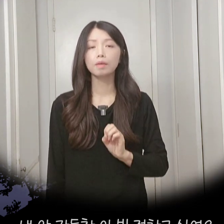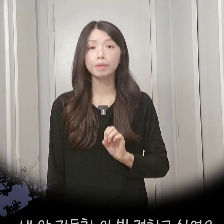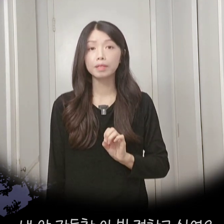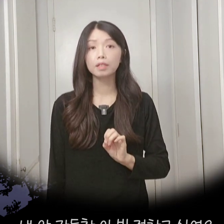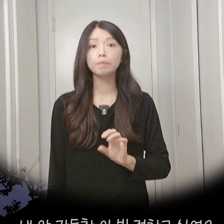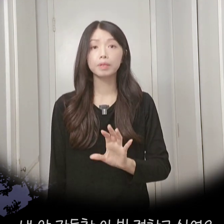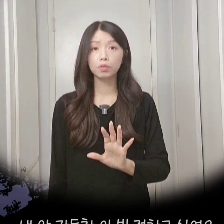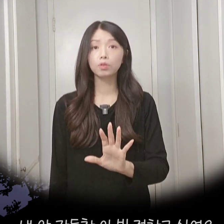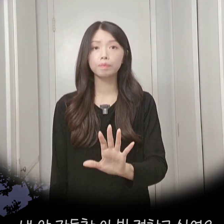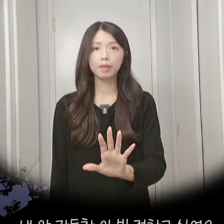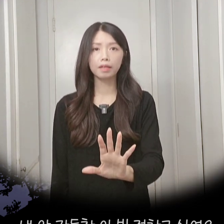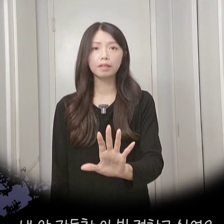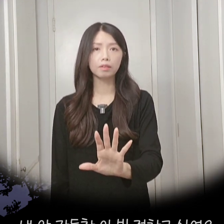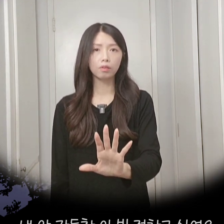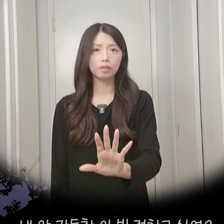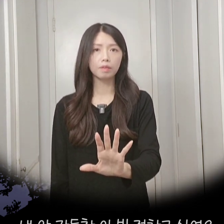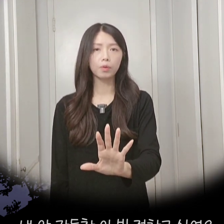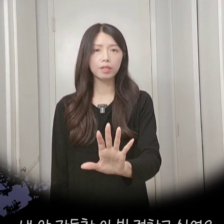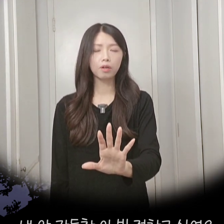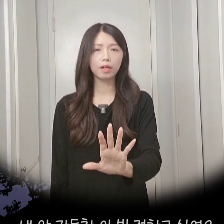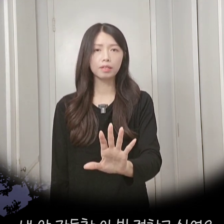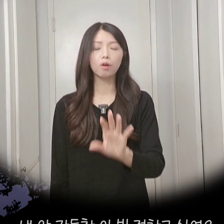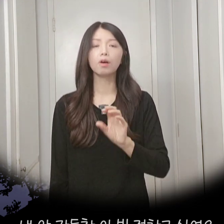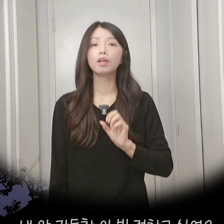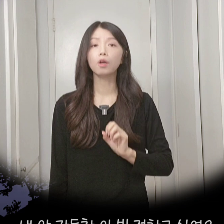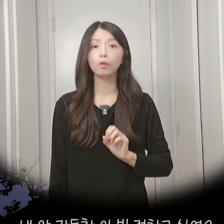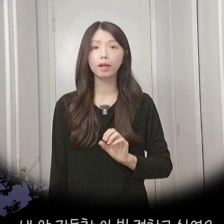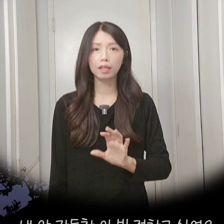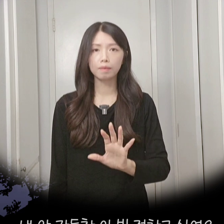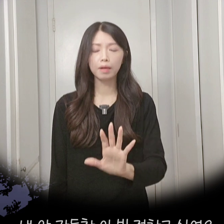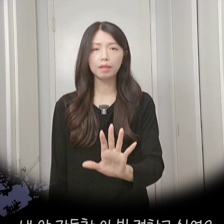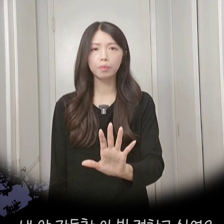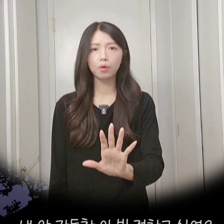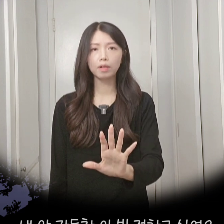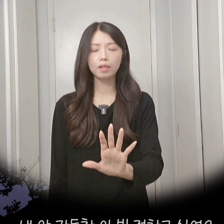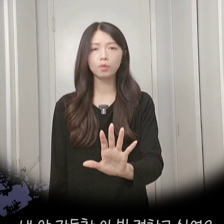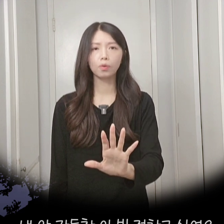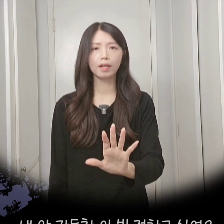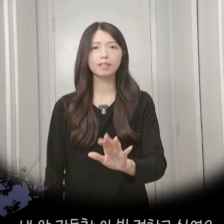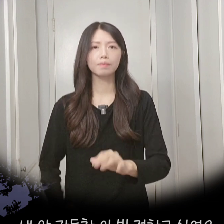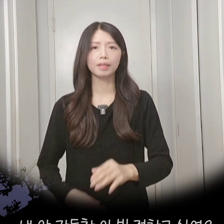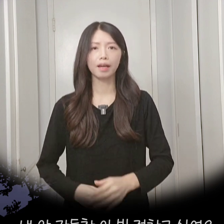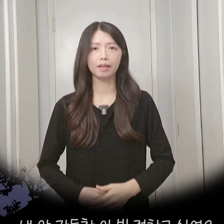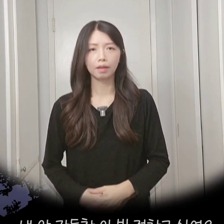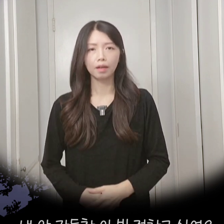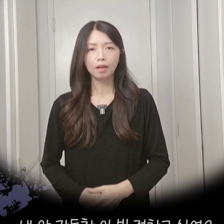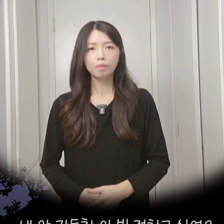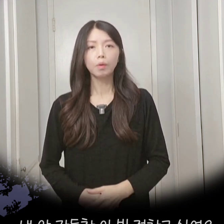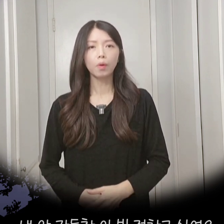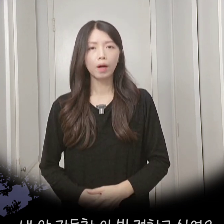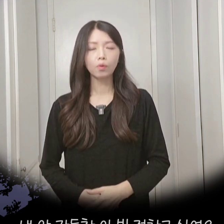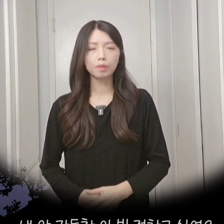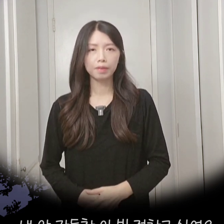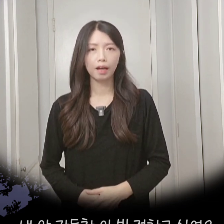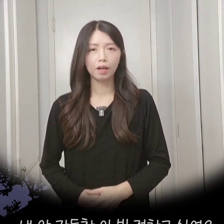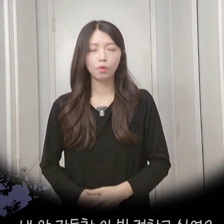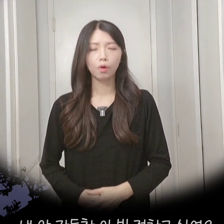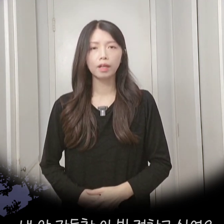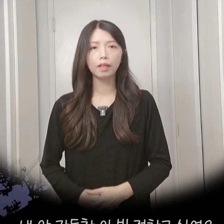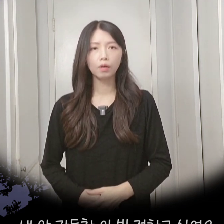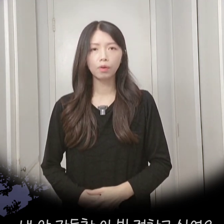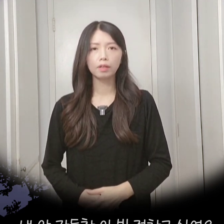찬양에서는 빛을 비추고 싶다는 그런 의미로 해석을 해서 여기까지만 표현을 해주도록 하겠습니다. 뭐뭐 하고